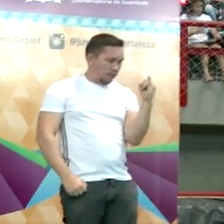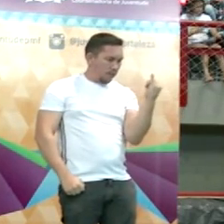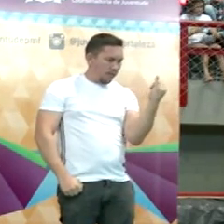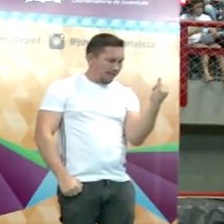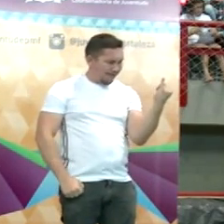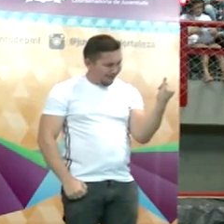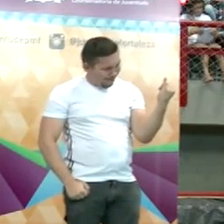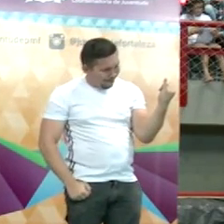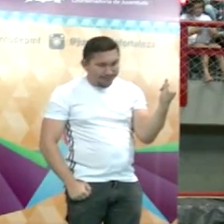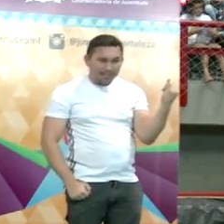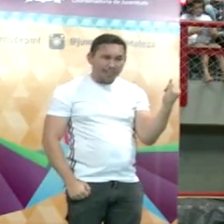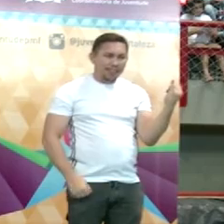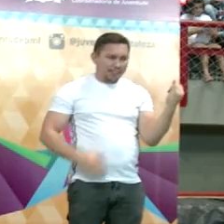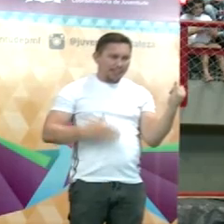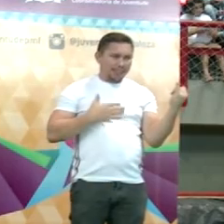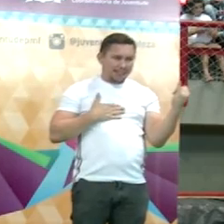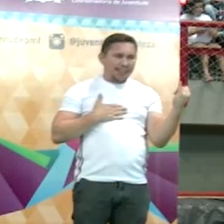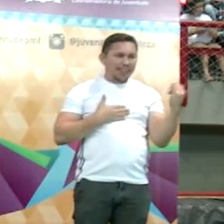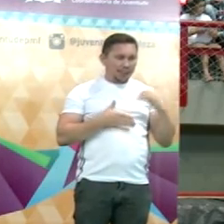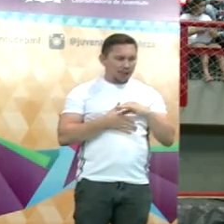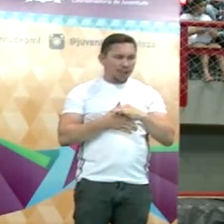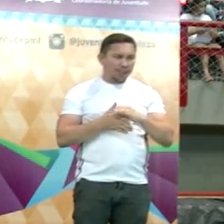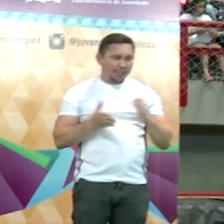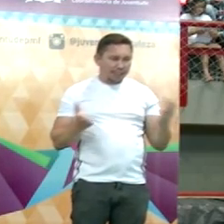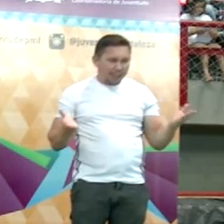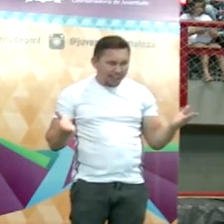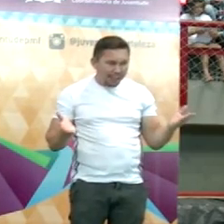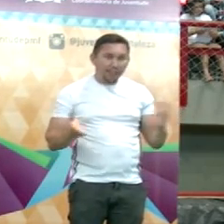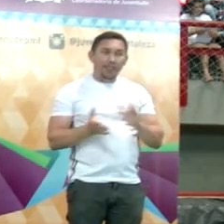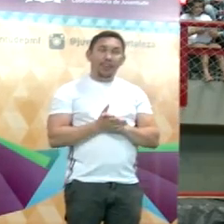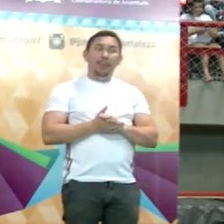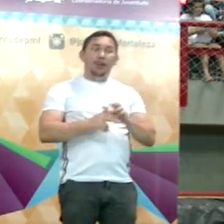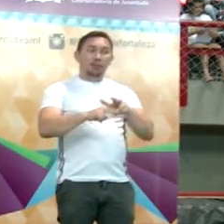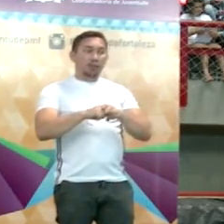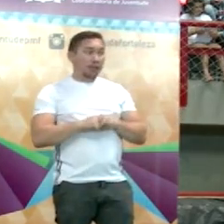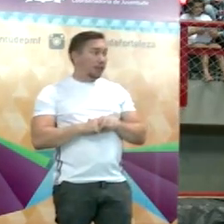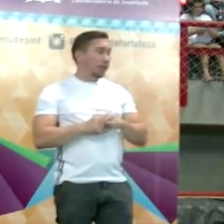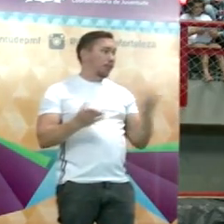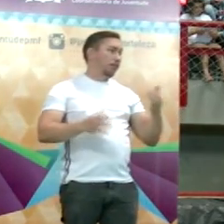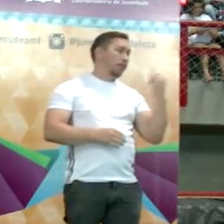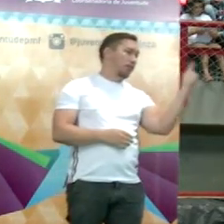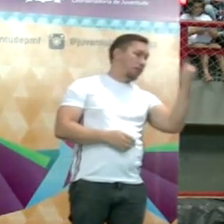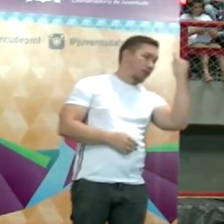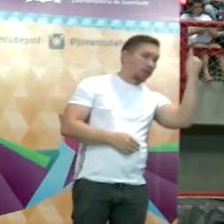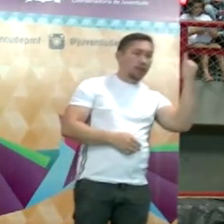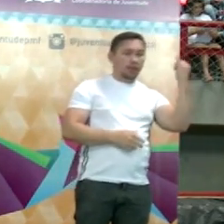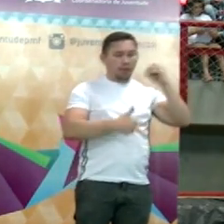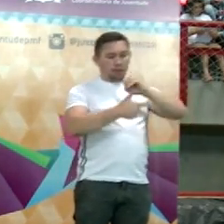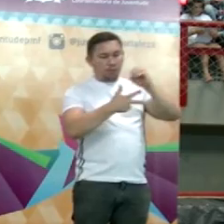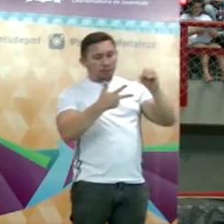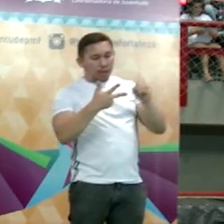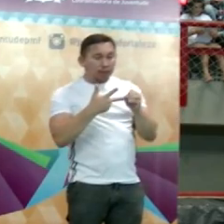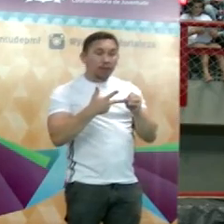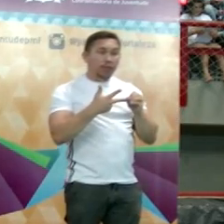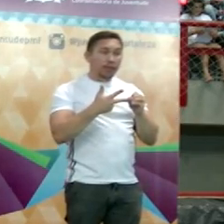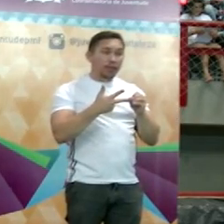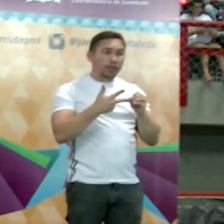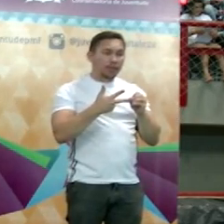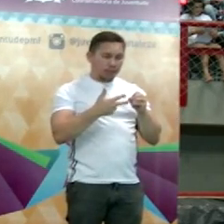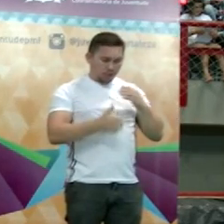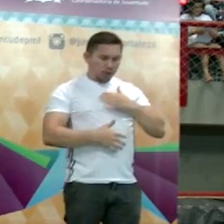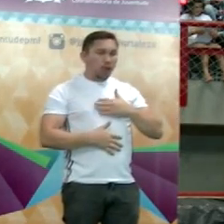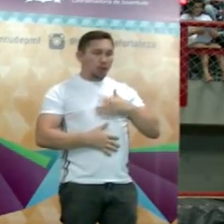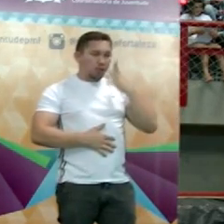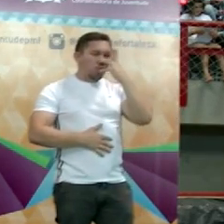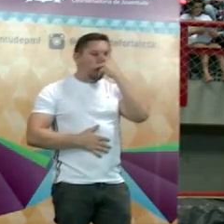de carne, não é não? Então hoje em dia a importância para o Enem de um